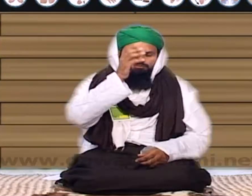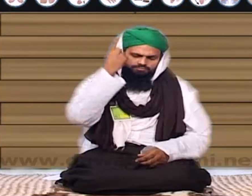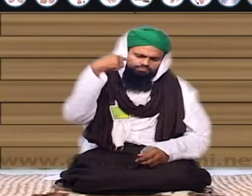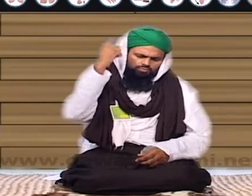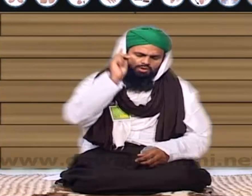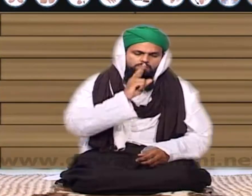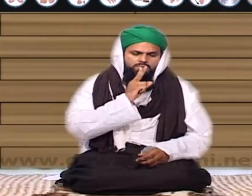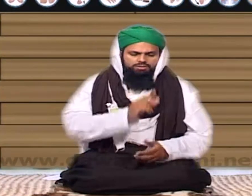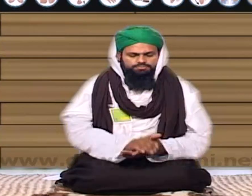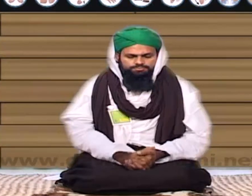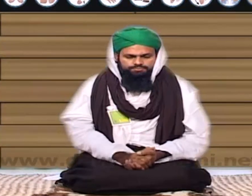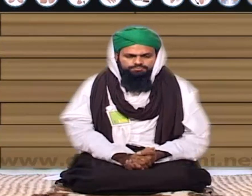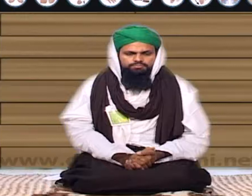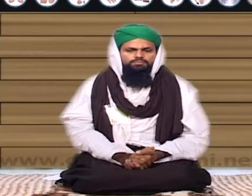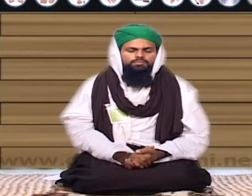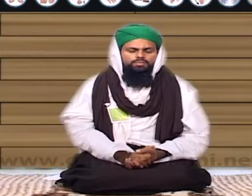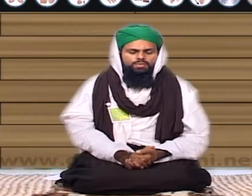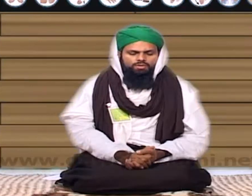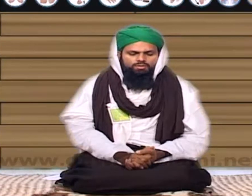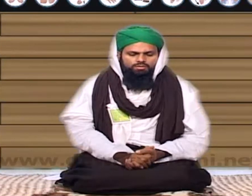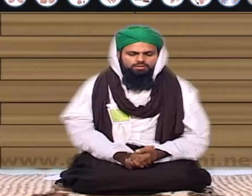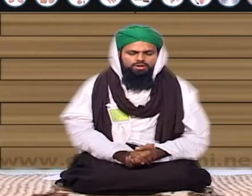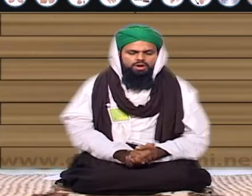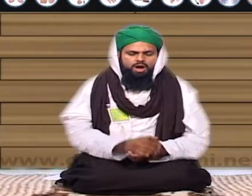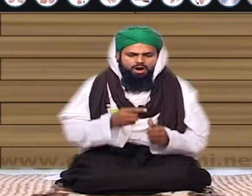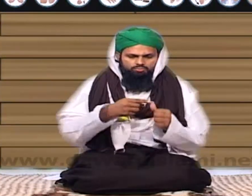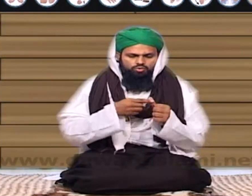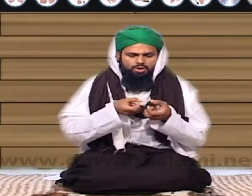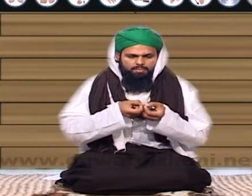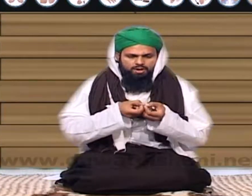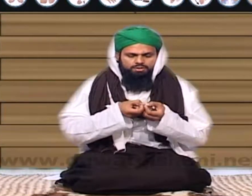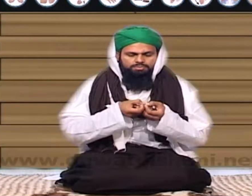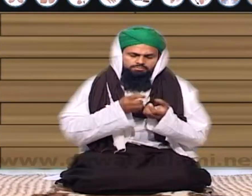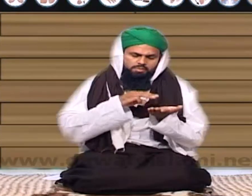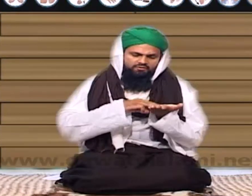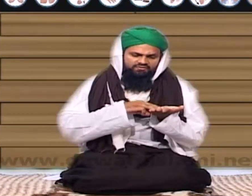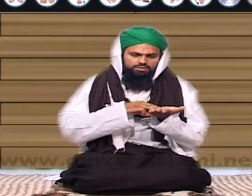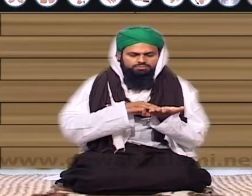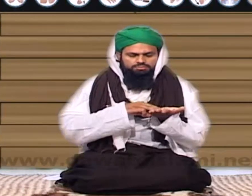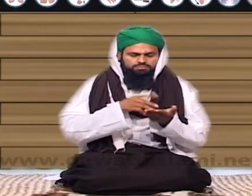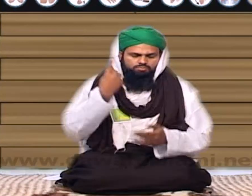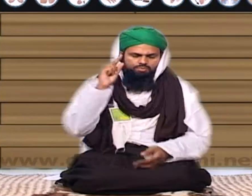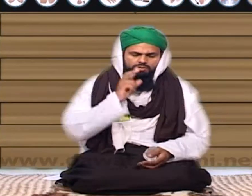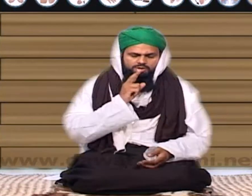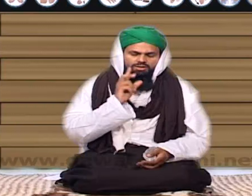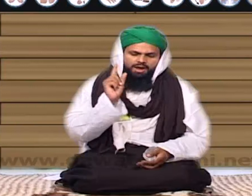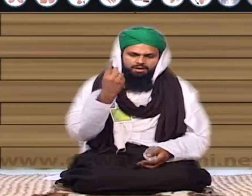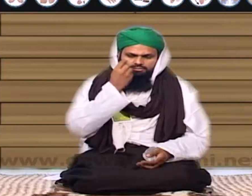سے تعلق رکھتا تھا، بنو امیہ کا خلیفہ عبد الملک بن مروان۔ اس کے پاس ایک